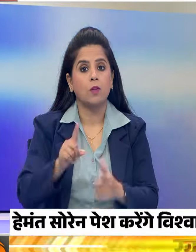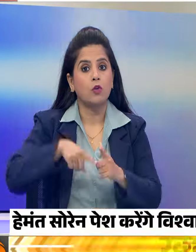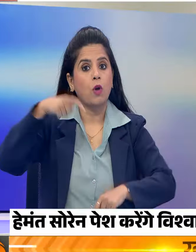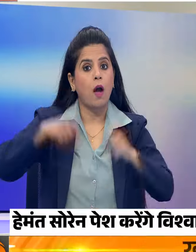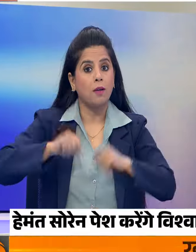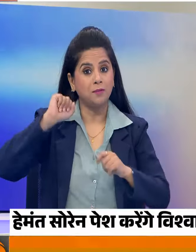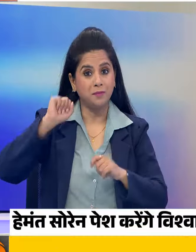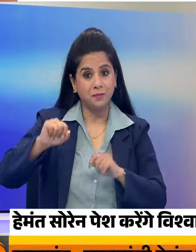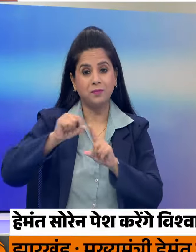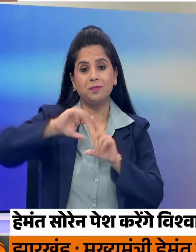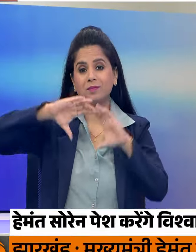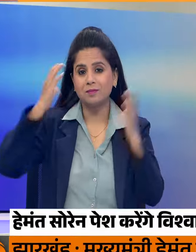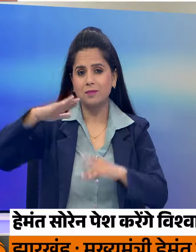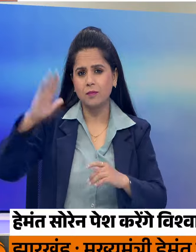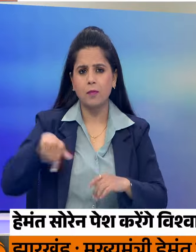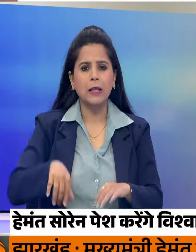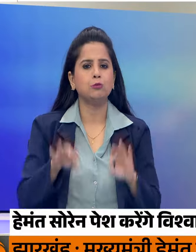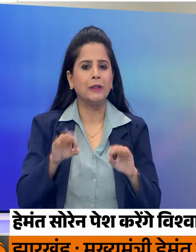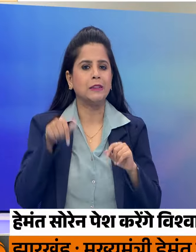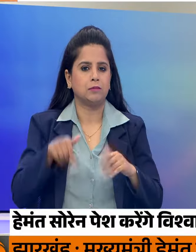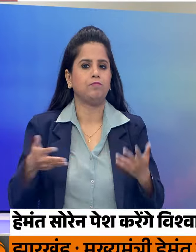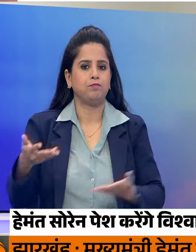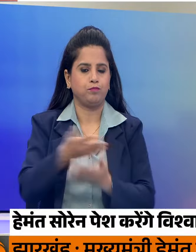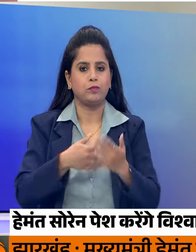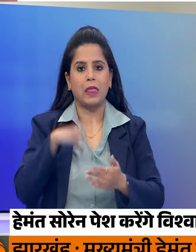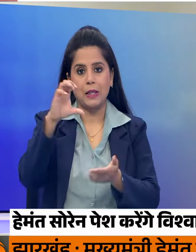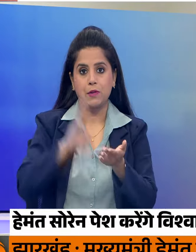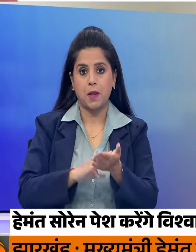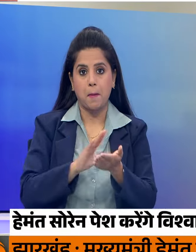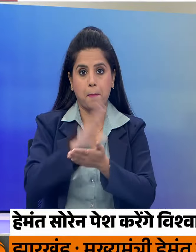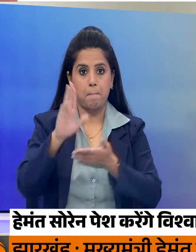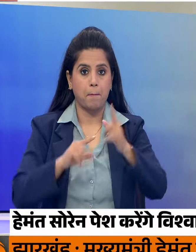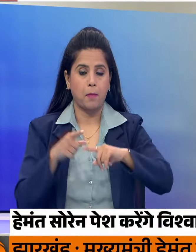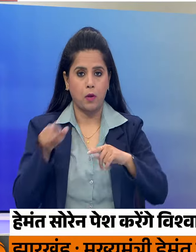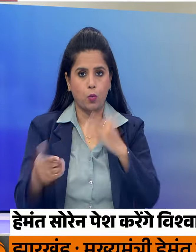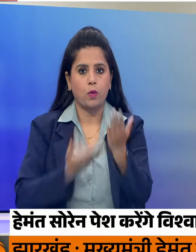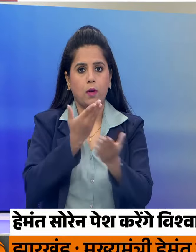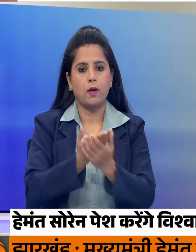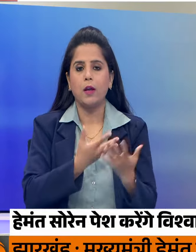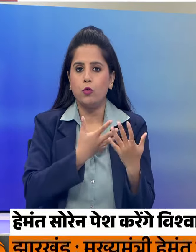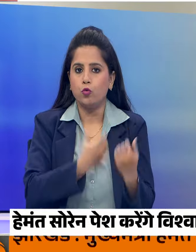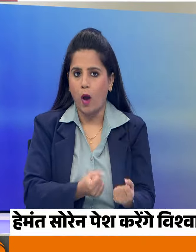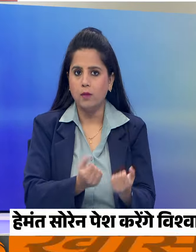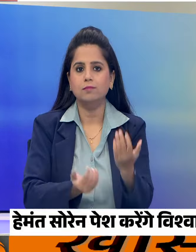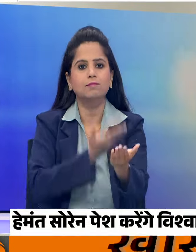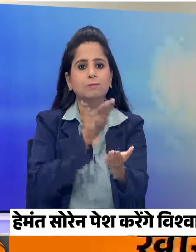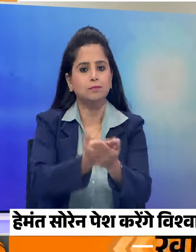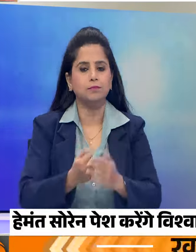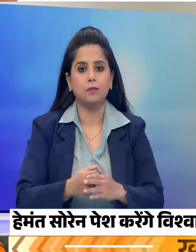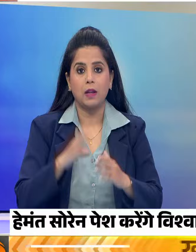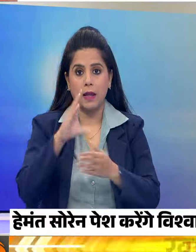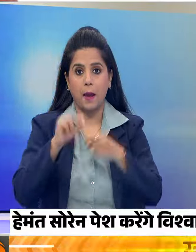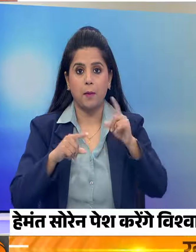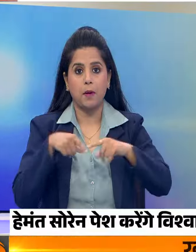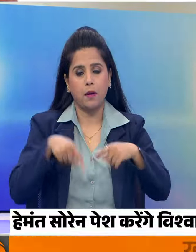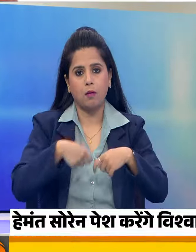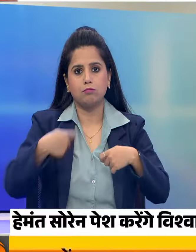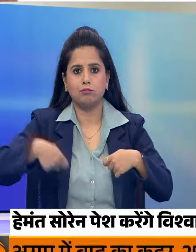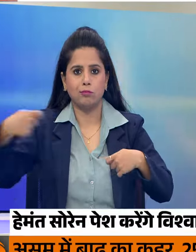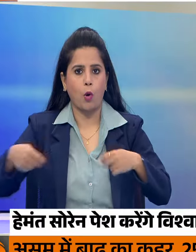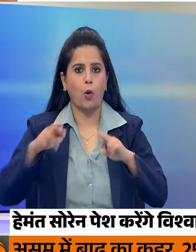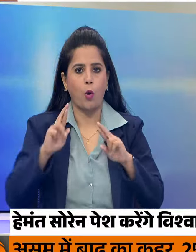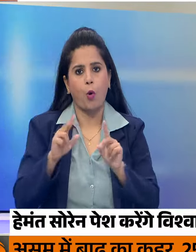झारखंड विधानसभा का विशेष सत्र आज। मुख्यमंत्री हेमंत सोरेन पेश करेंगे विश्वास प्रस्ताव, कैबिनेट का भी होगा विस्तार।